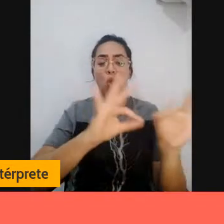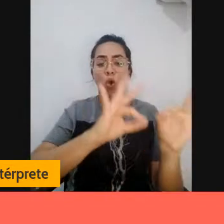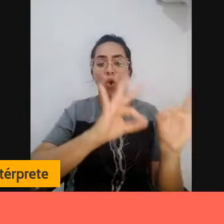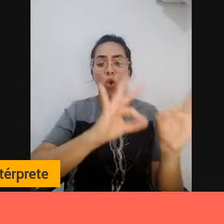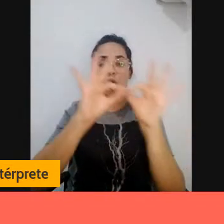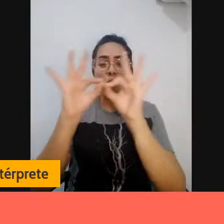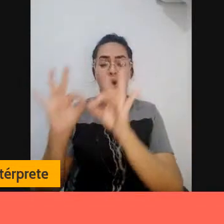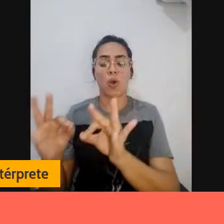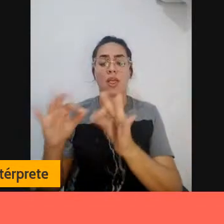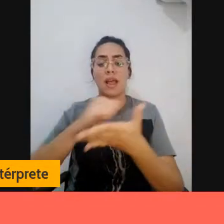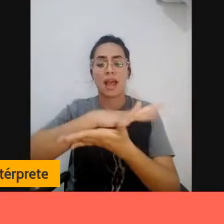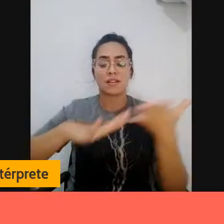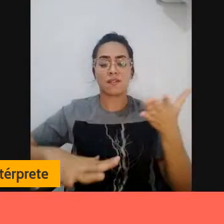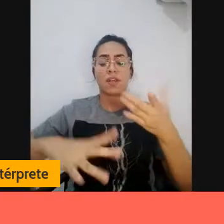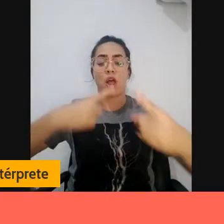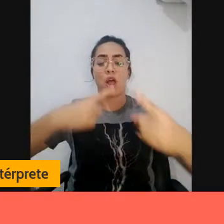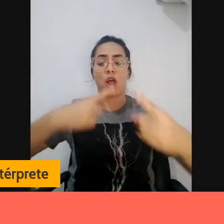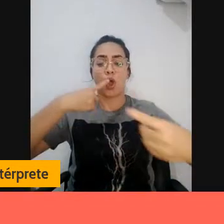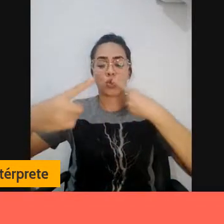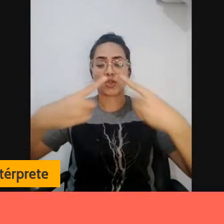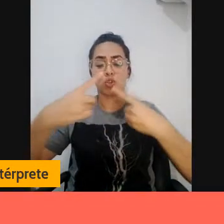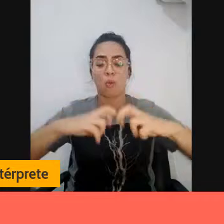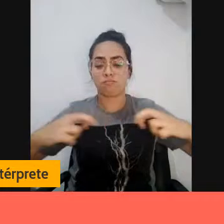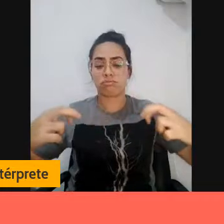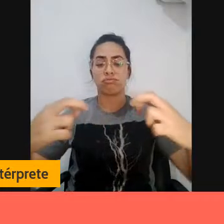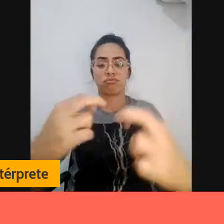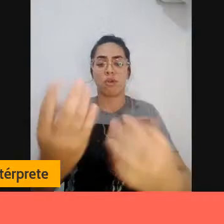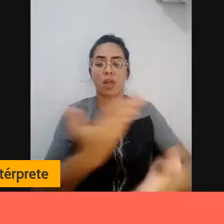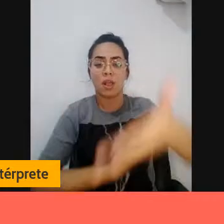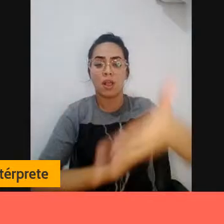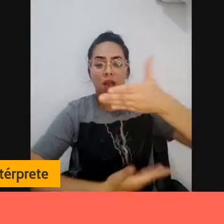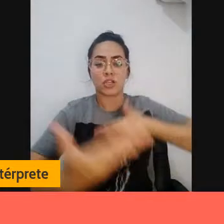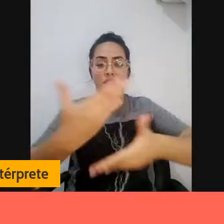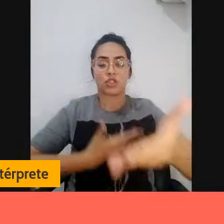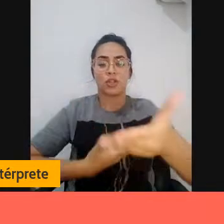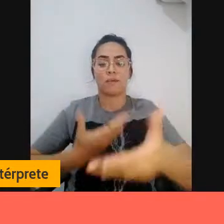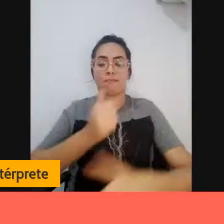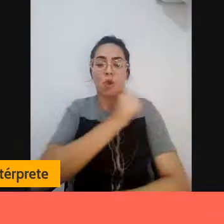e discussões entre os participantes.